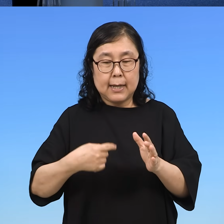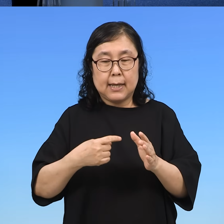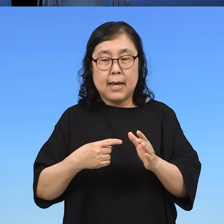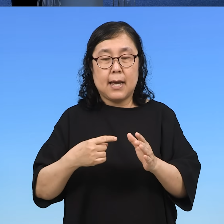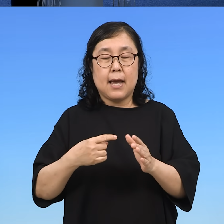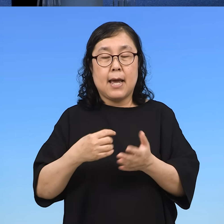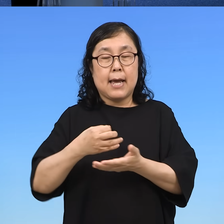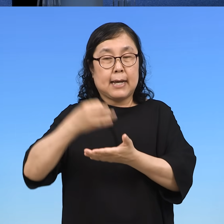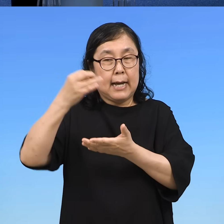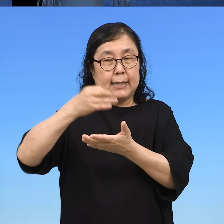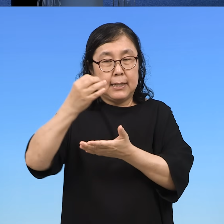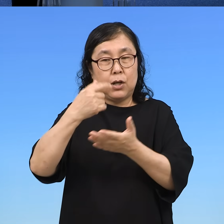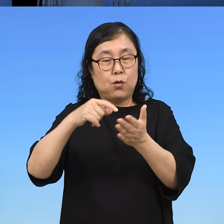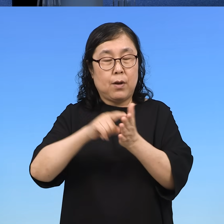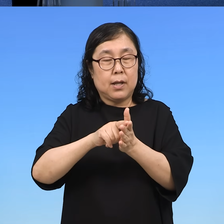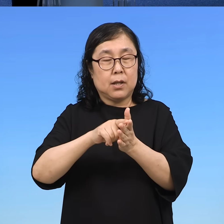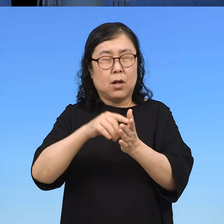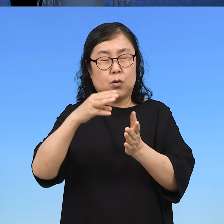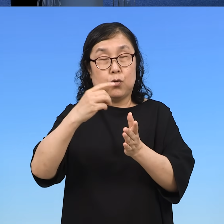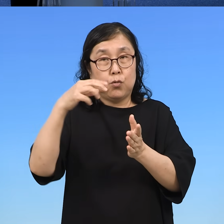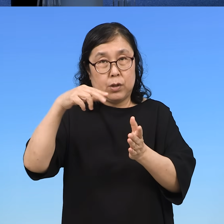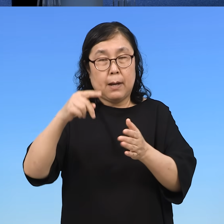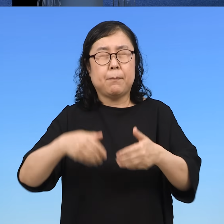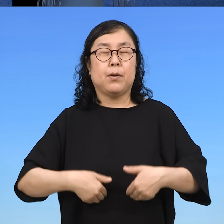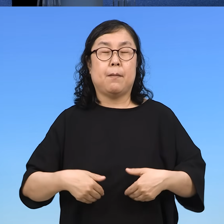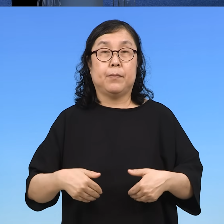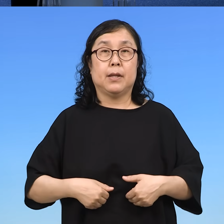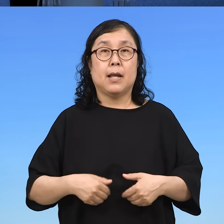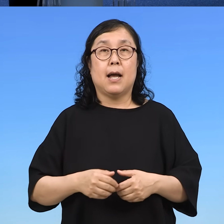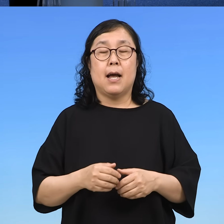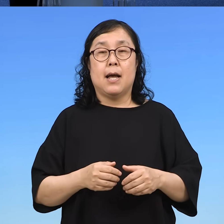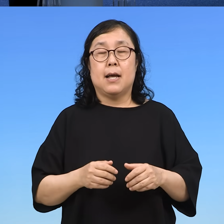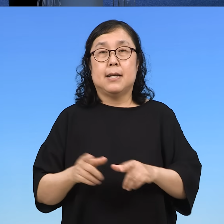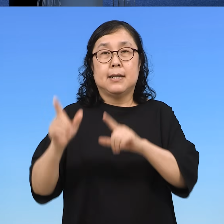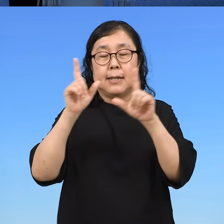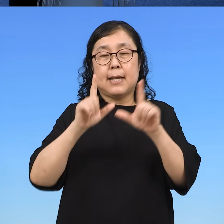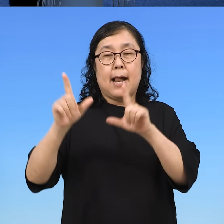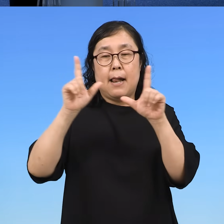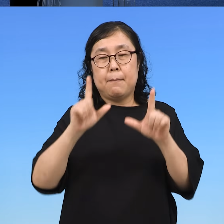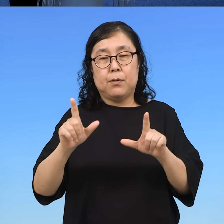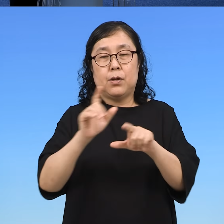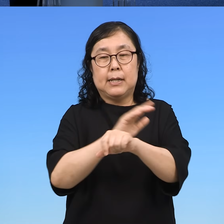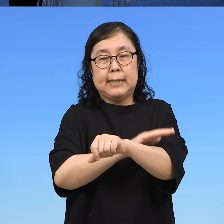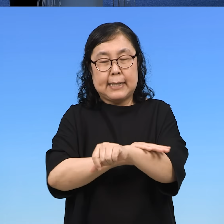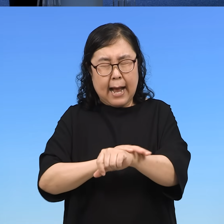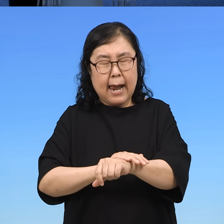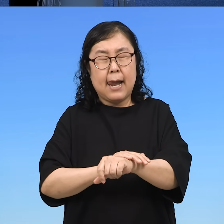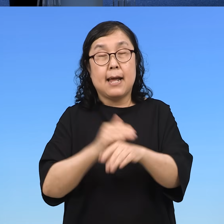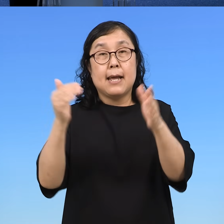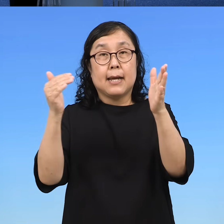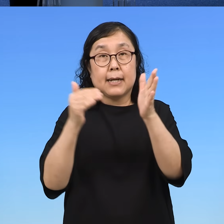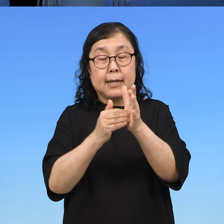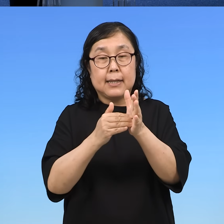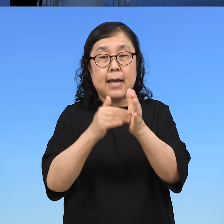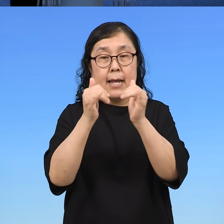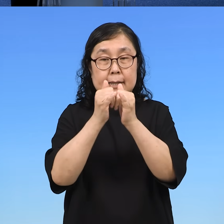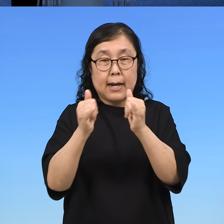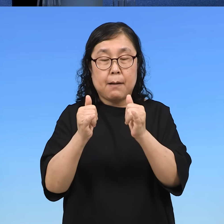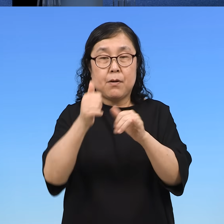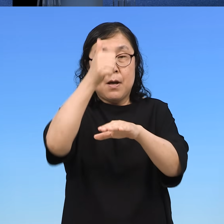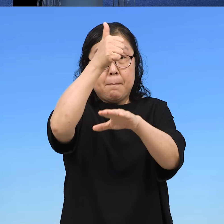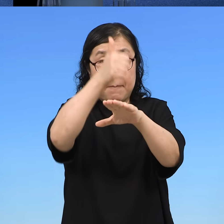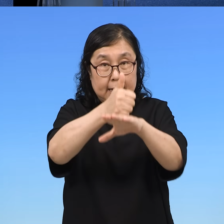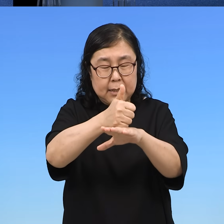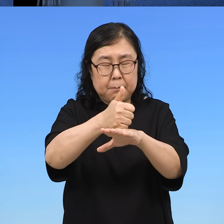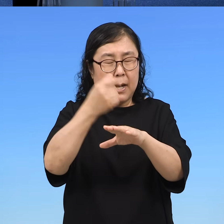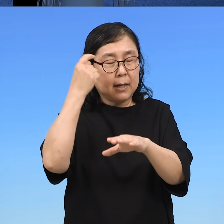들어보세요. 인생을 잘 마친 사람들의 공통적인 특징은 끝을 염두에 두고 오늘을 사는